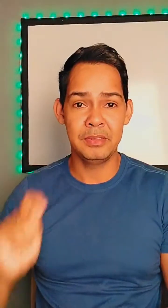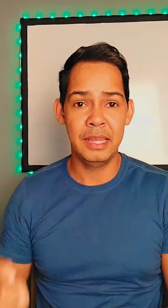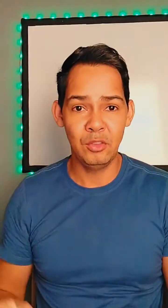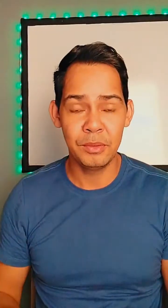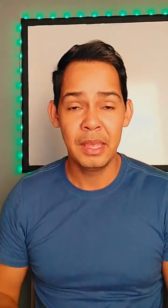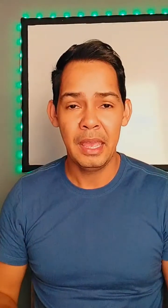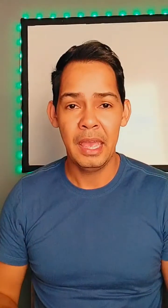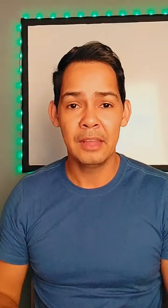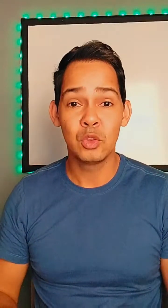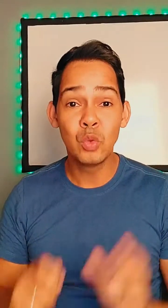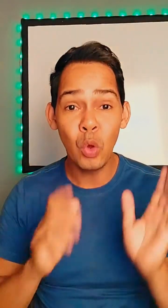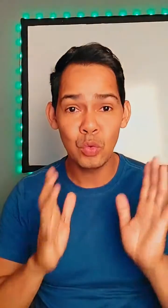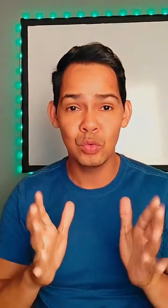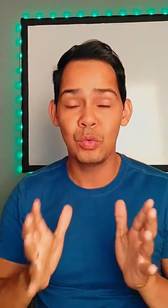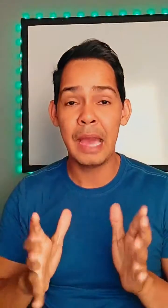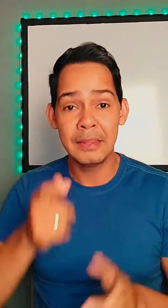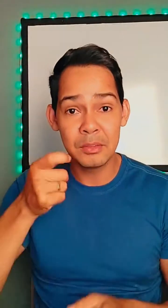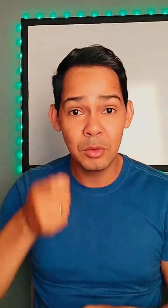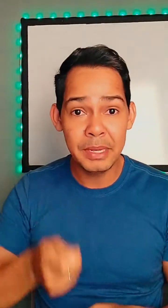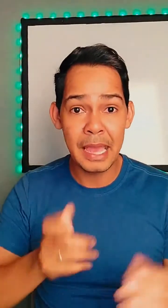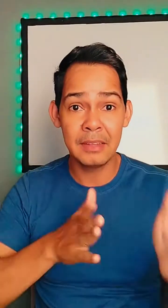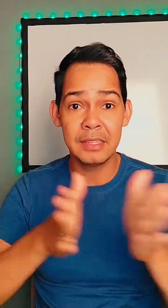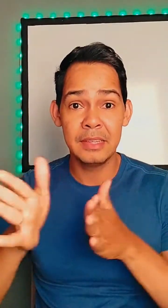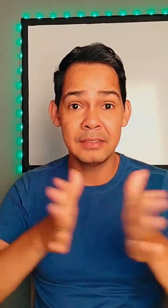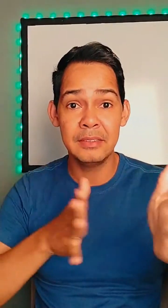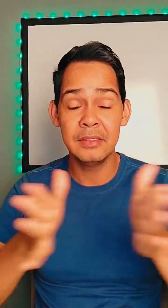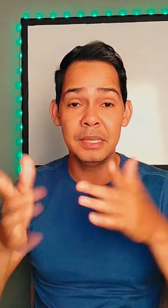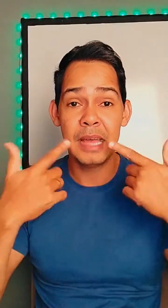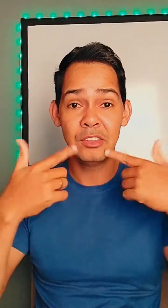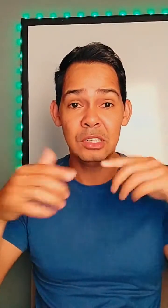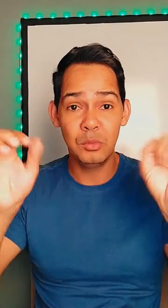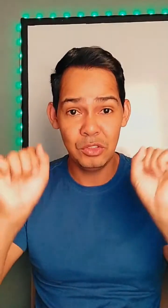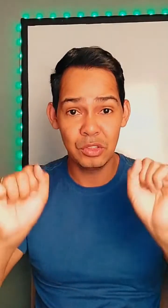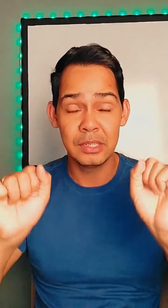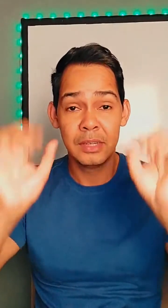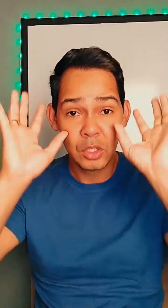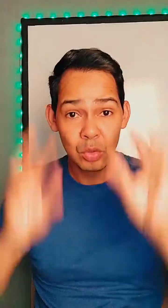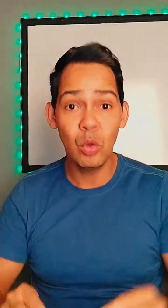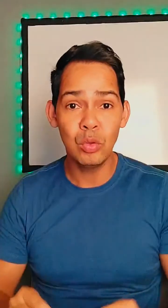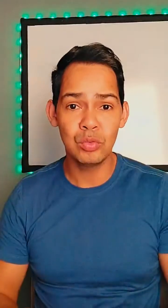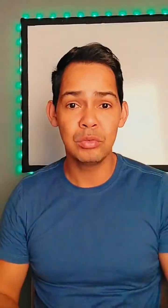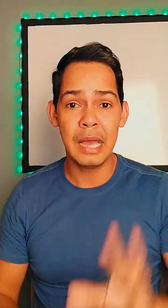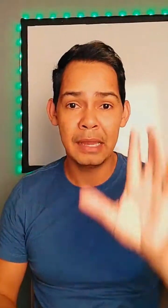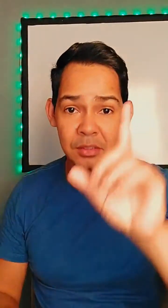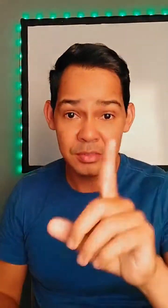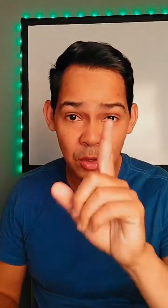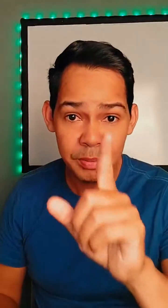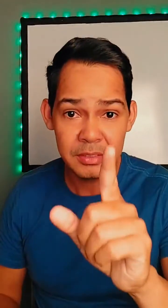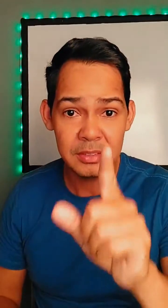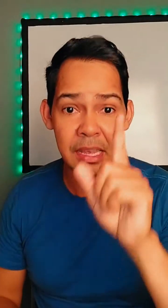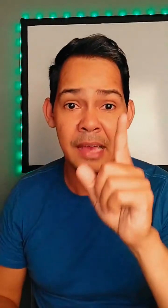presidente. Todos os lugares são obrigados a ter acessibilidade linguística. Todos os lugares vão precisar